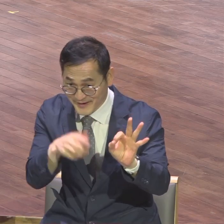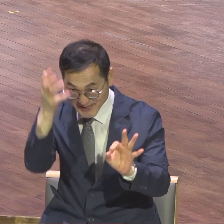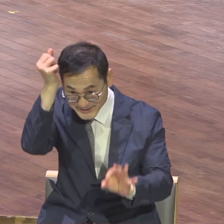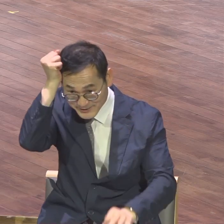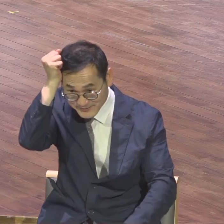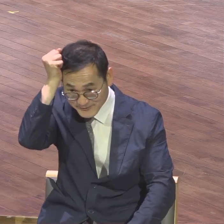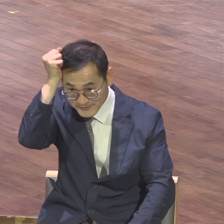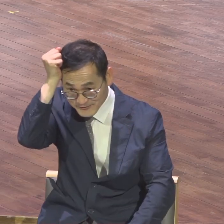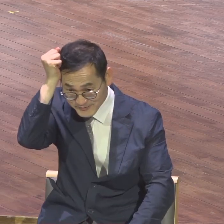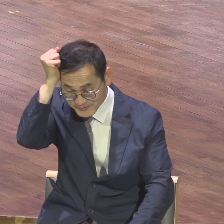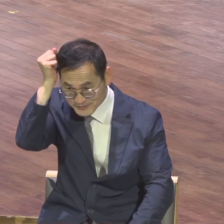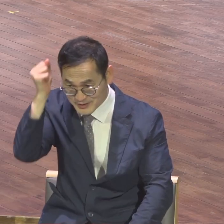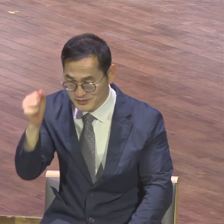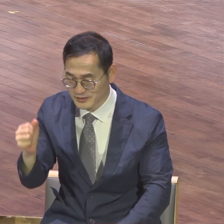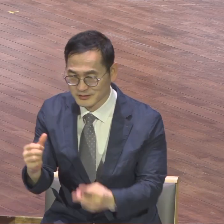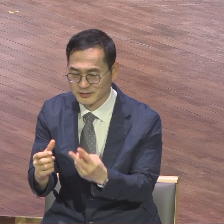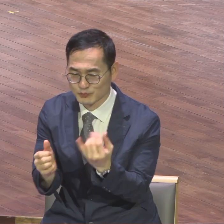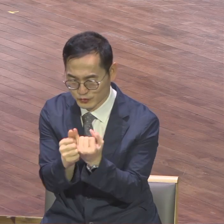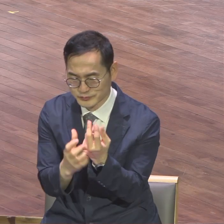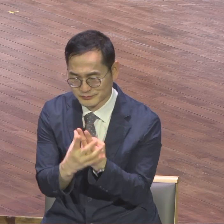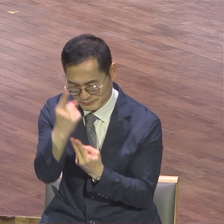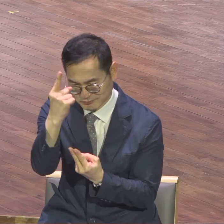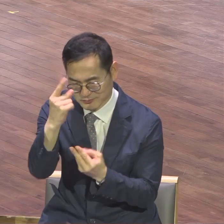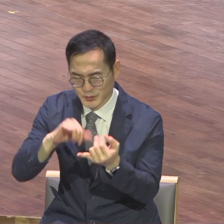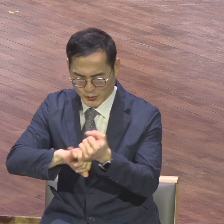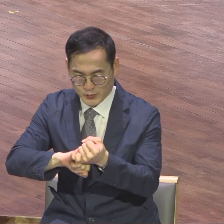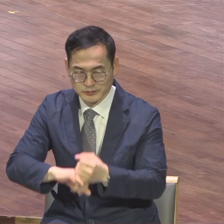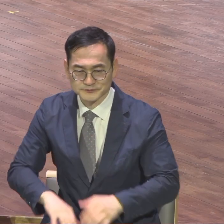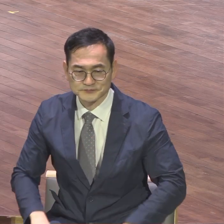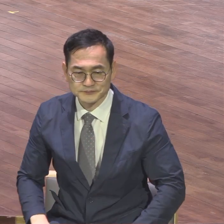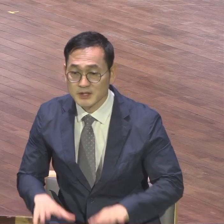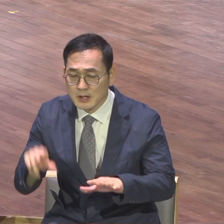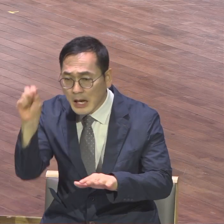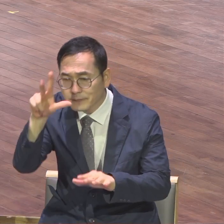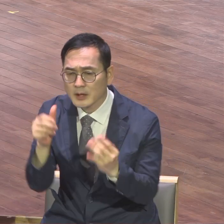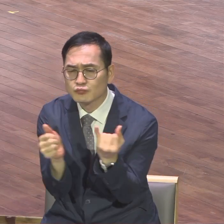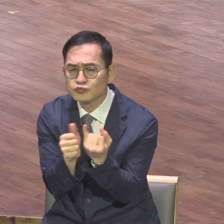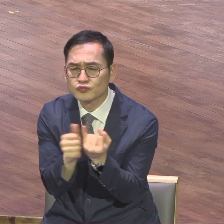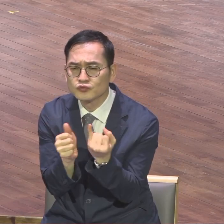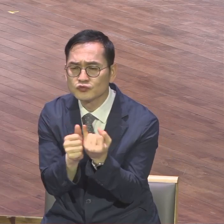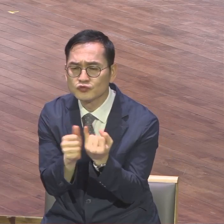그리 이루어야 한다. 제가 왜 갑자기 이렇게 부부